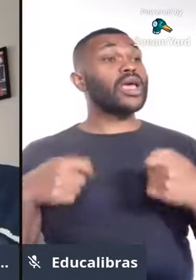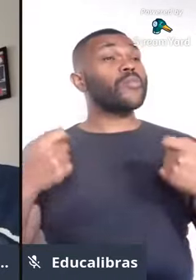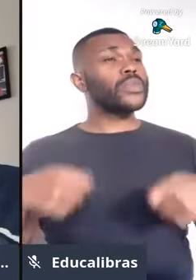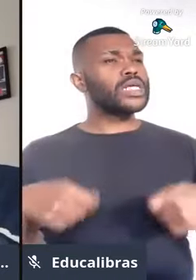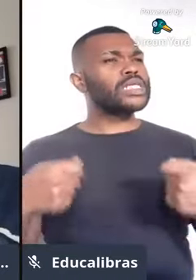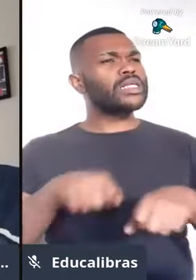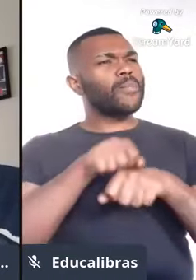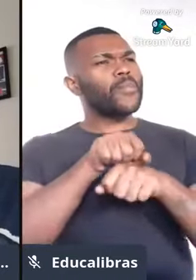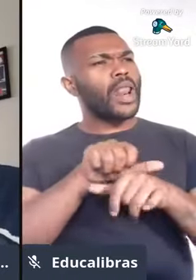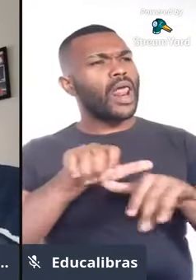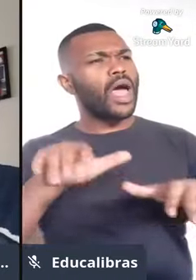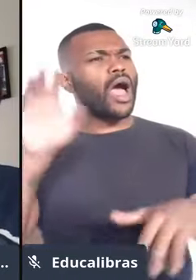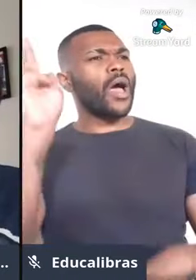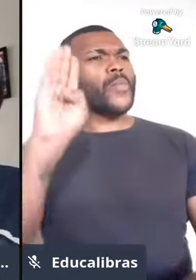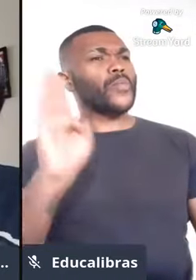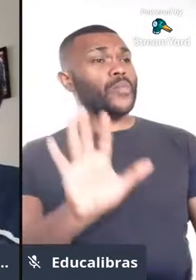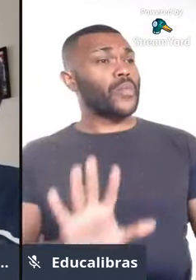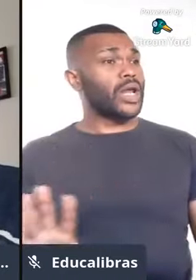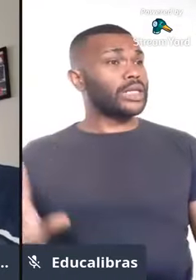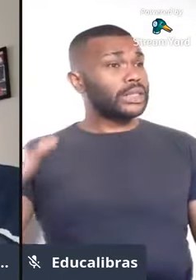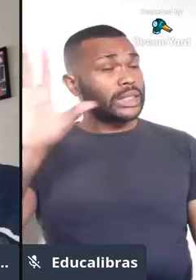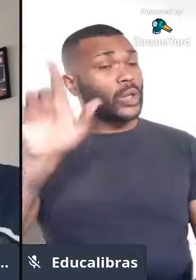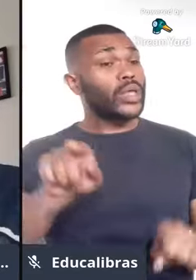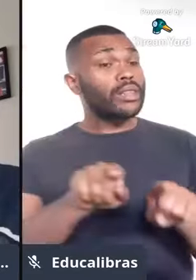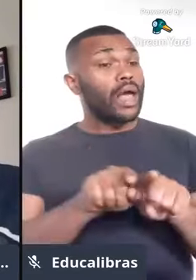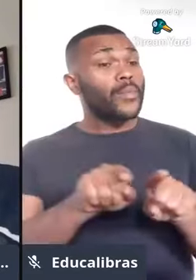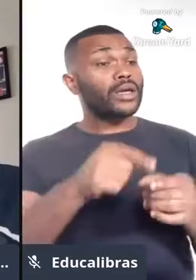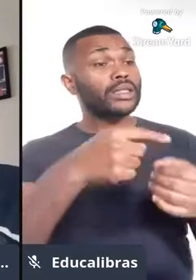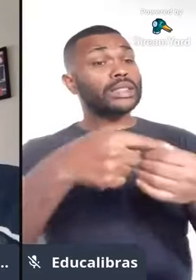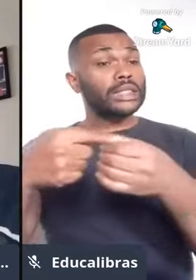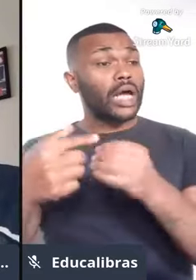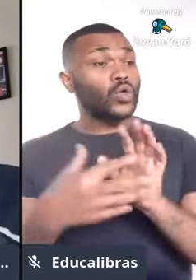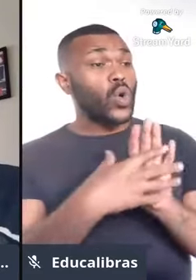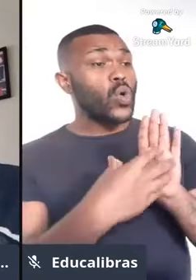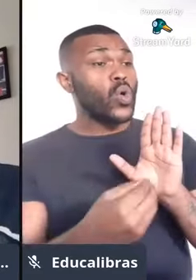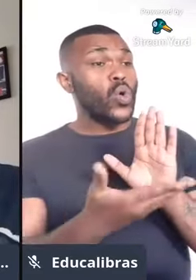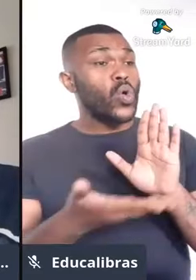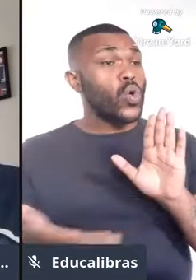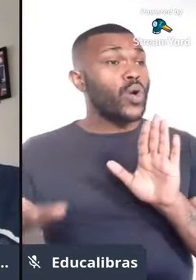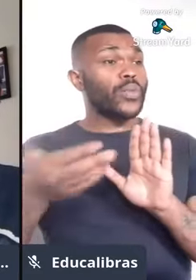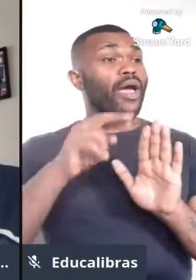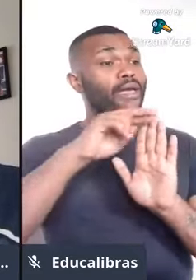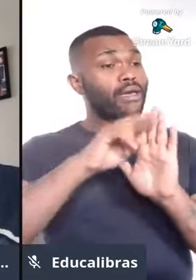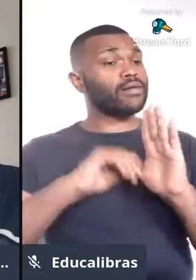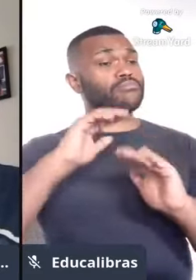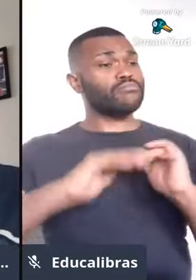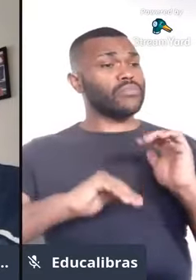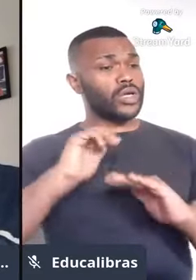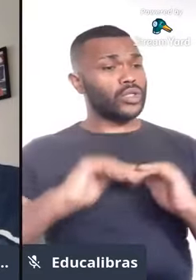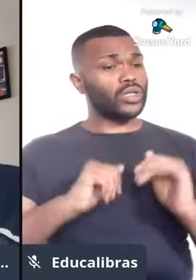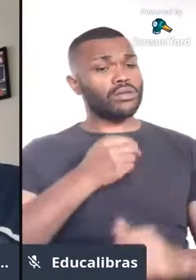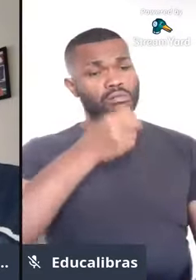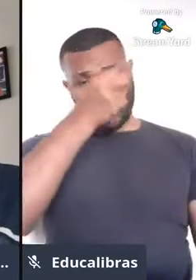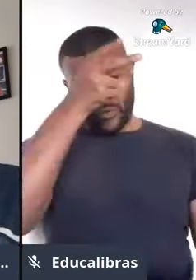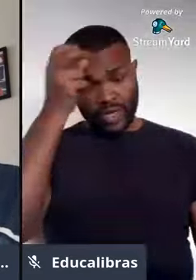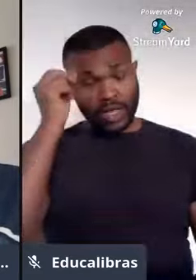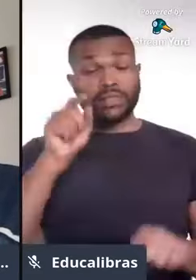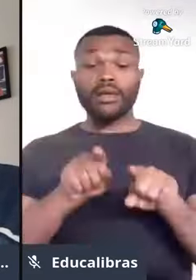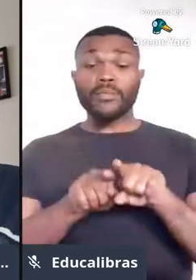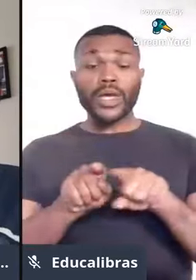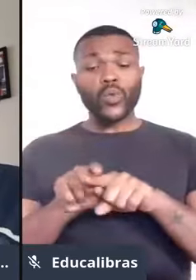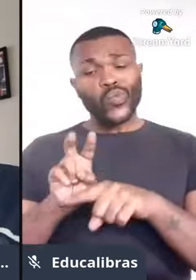precisa ter reflexo nas cidades todas, no que diz respeito à política pública e cuidado com a população com deficiência.